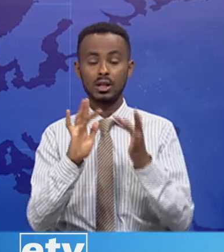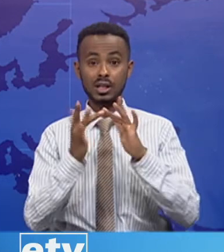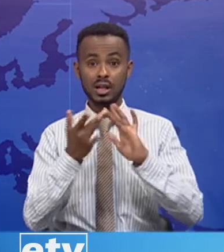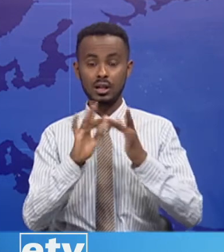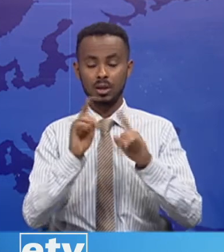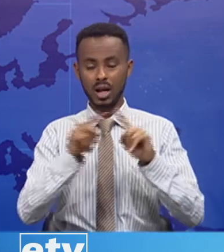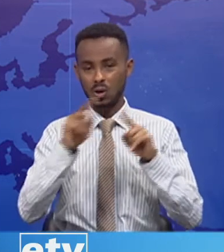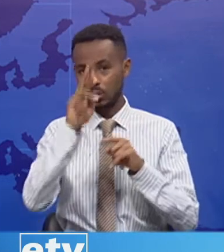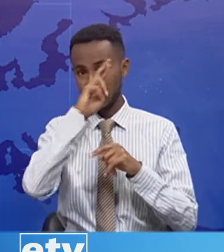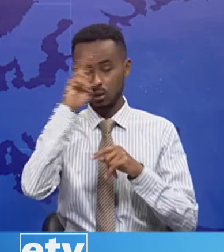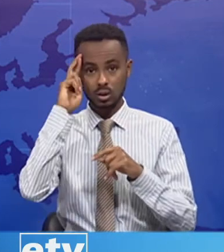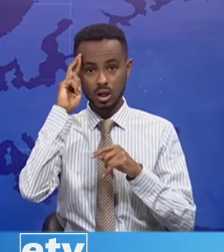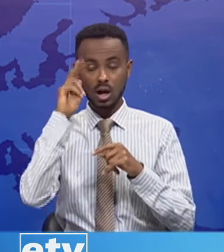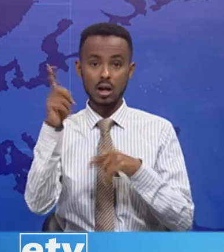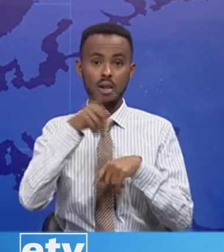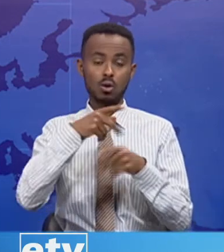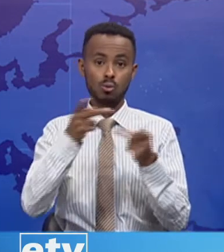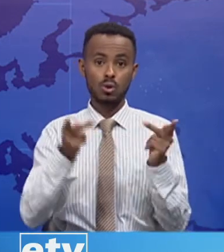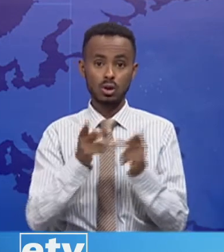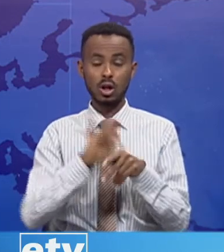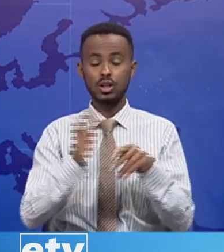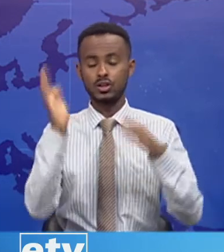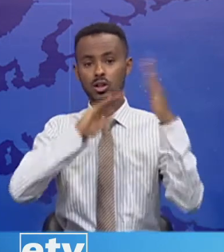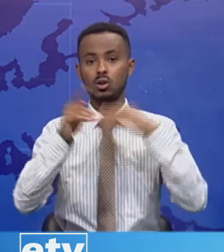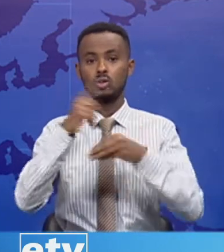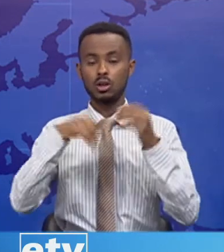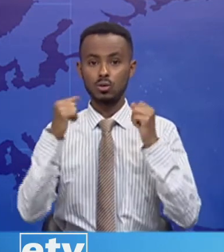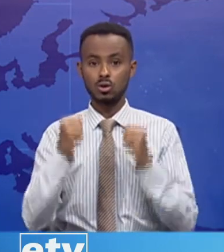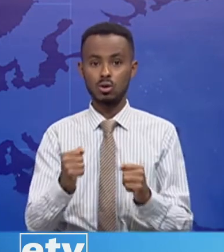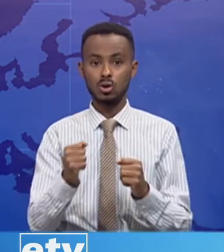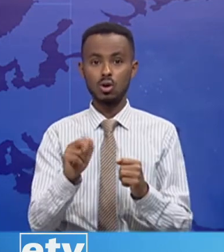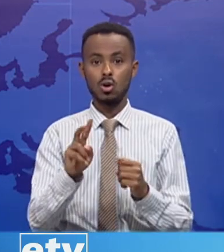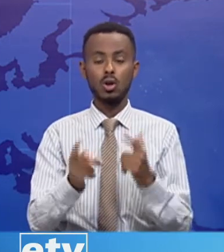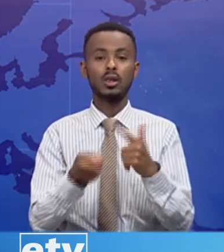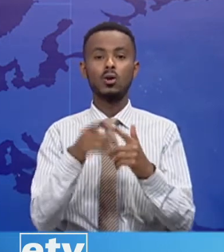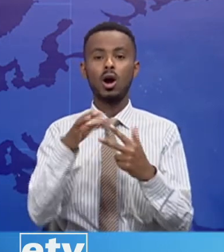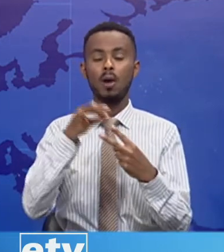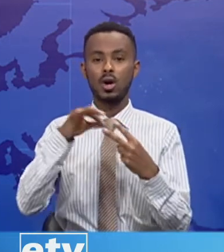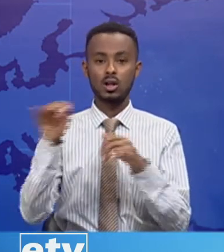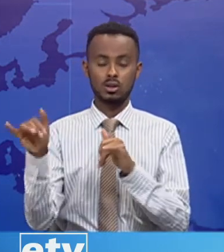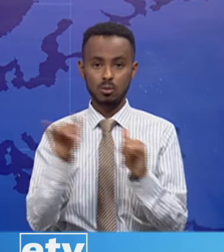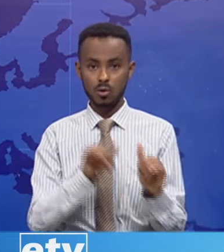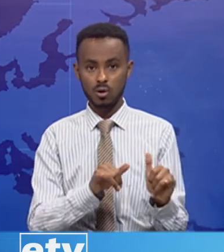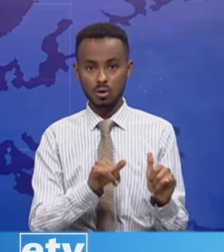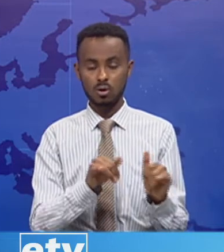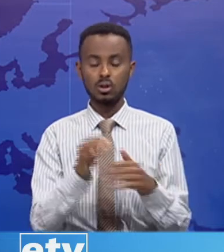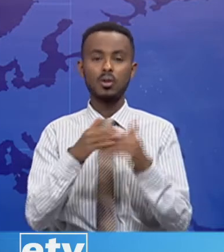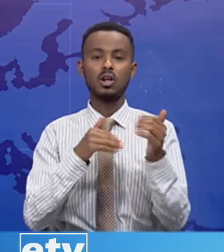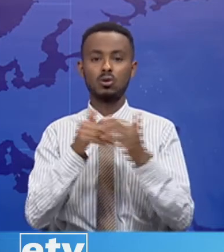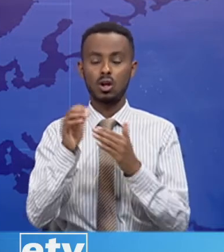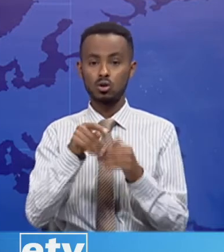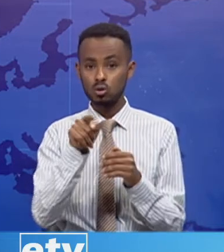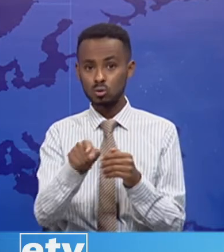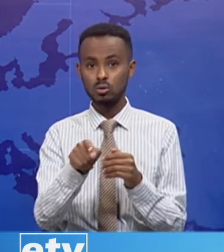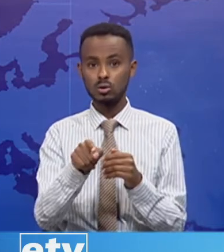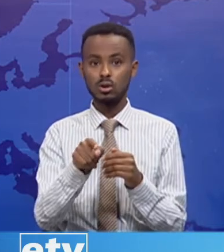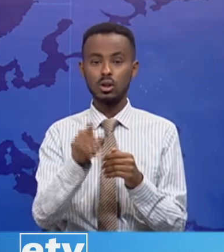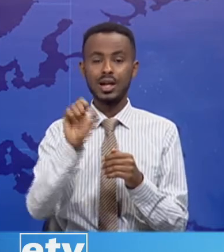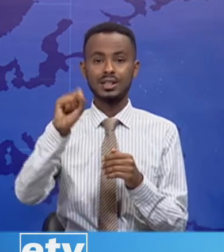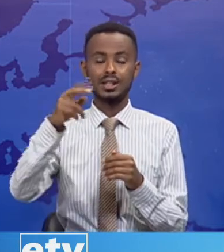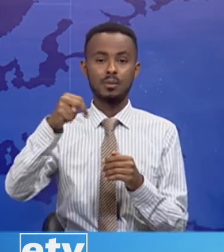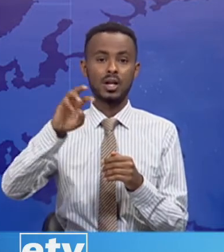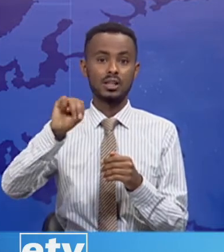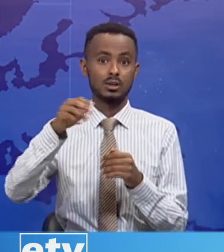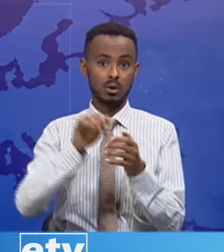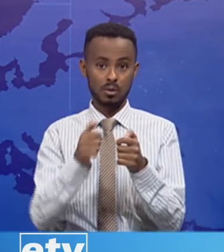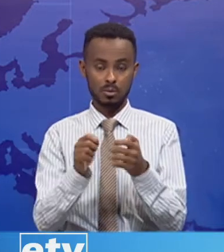በተለያዩ ምክንያቶች አንዳንድ ቦታ ላይ ሊቸገሩ ስለሚችሉ ሁለተኛው አማራጭ ተመቻችቶላቸዋል። እሱም በኤስኤምኤስ